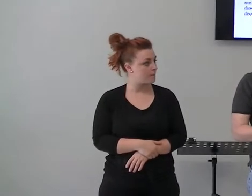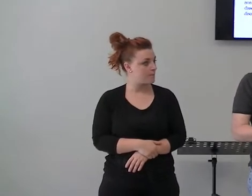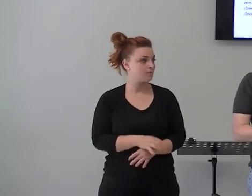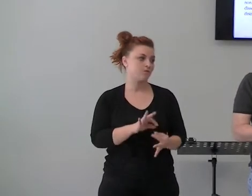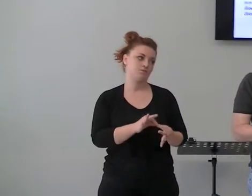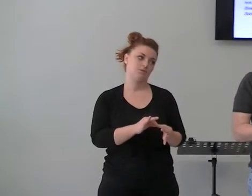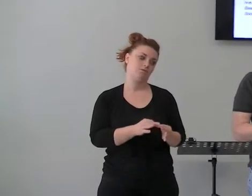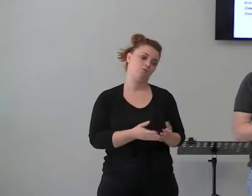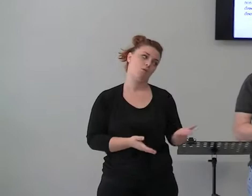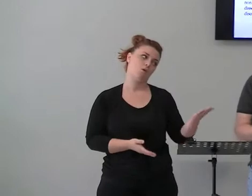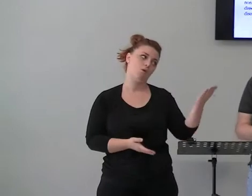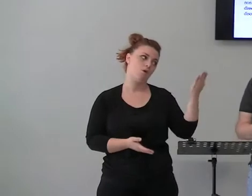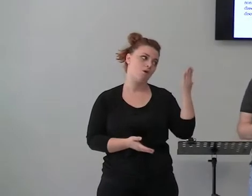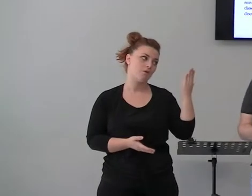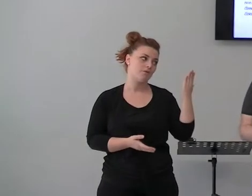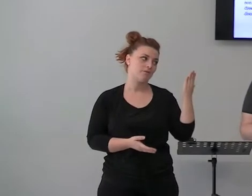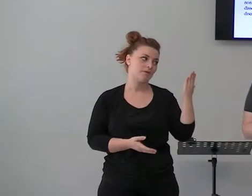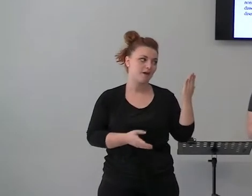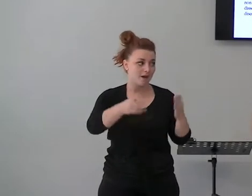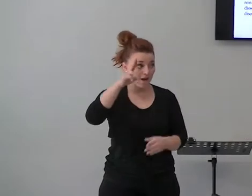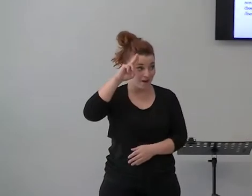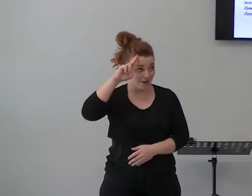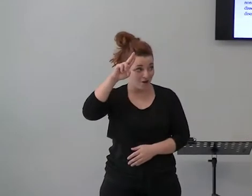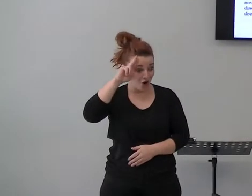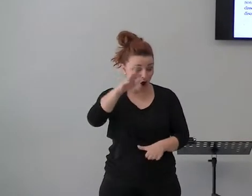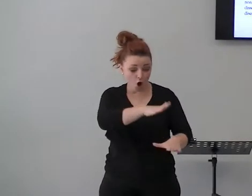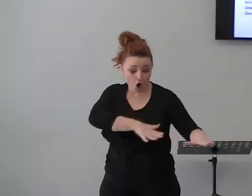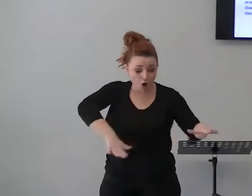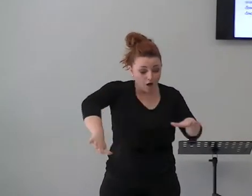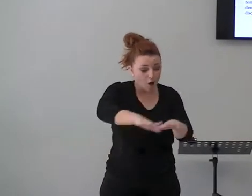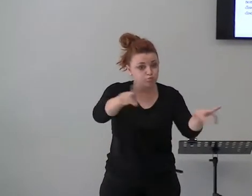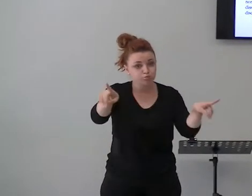Simone, dai. Contesto è chiave.